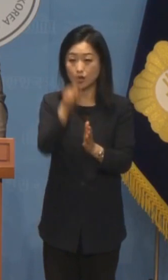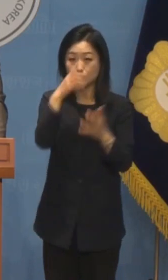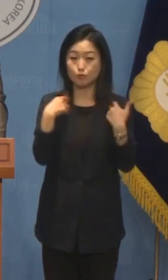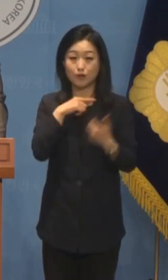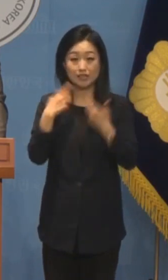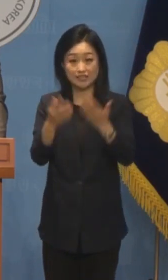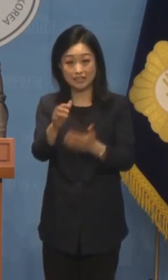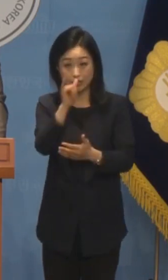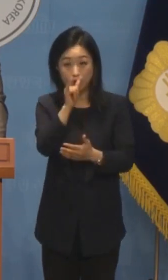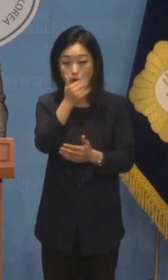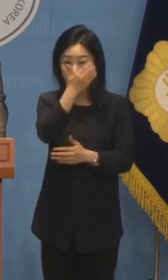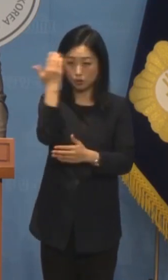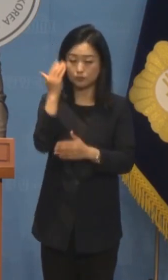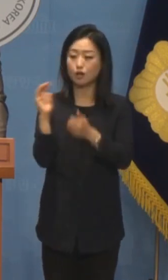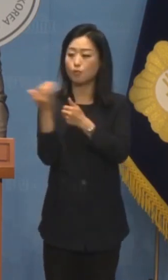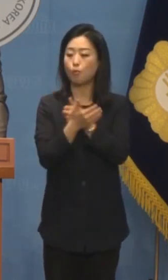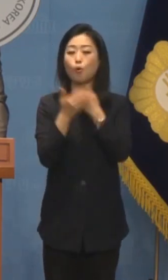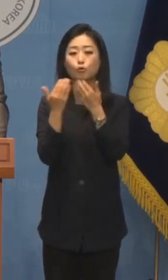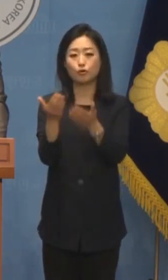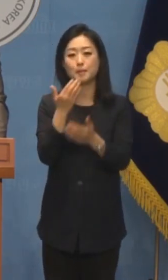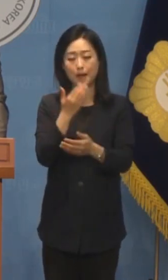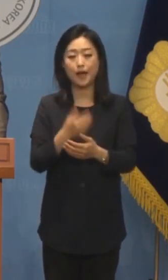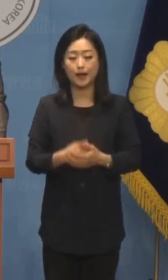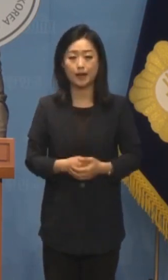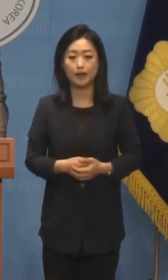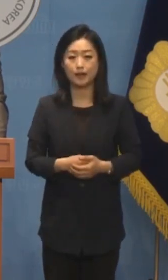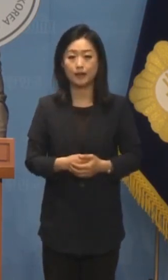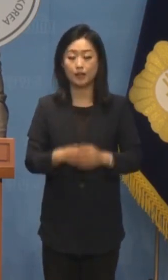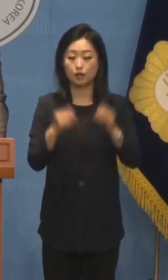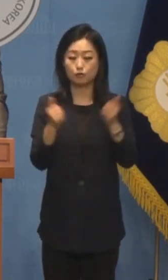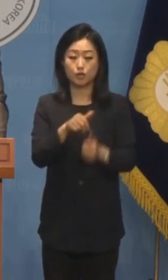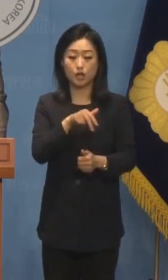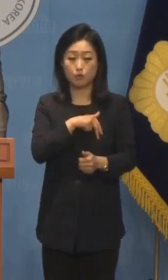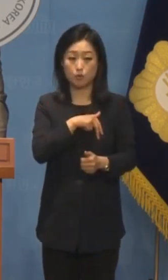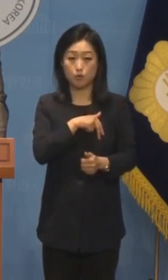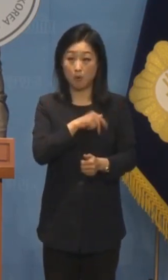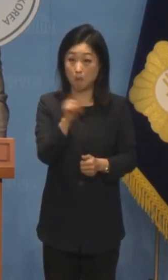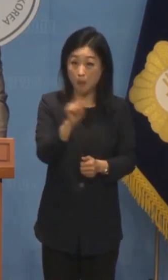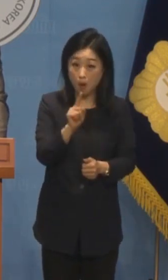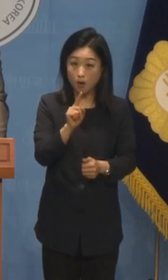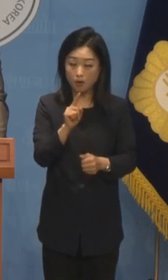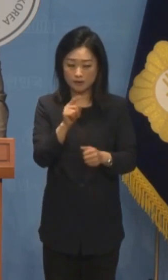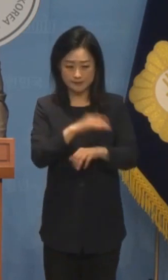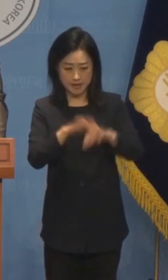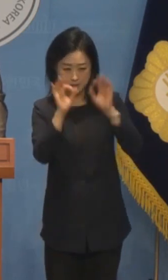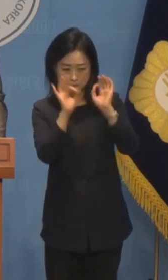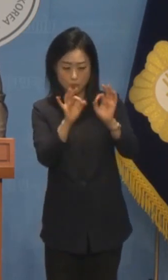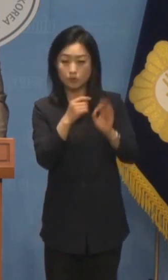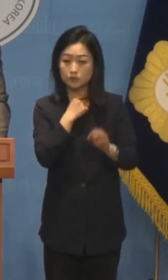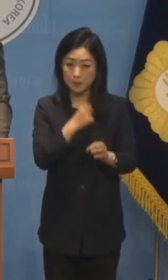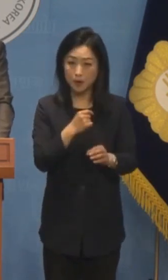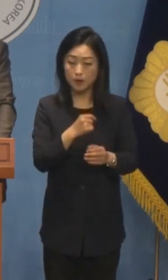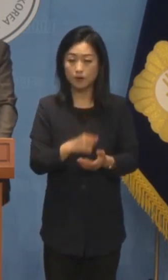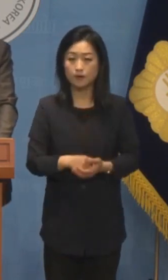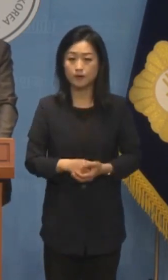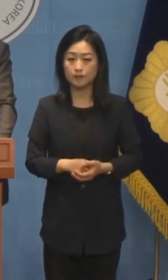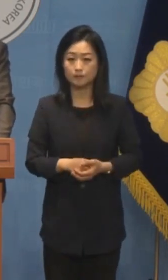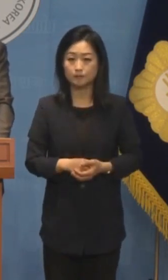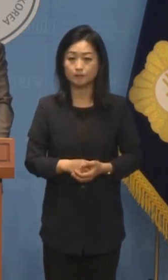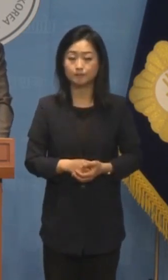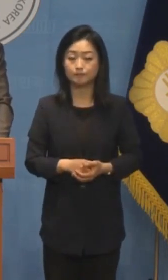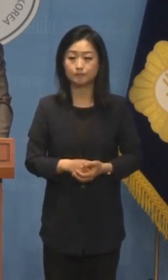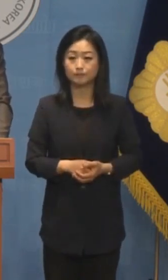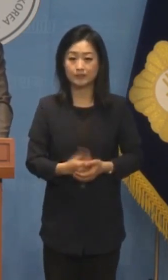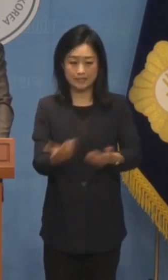있다고 하면 청년들이 앞장서서 정부도 지킬 것입니다. 국회의원들이 무슨 짓을 하는지도 국민들이 두 눈을 똑똑히 뜨고